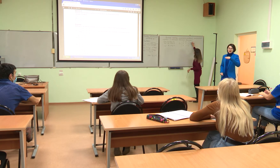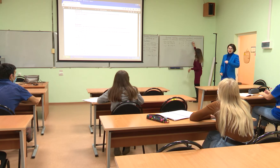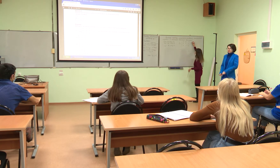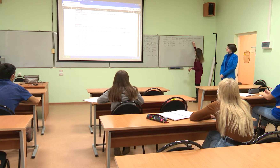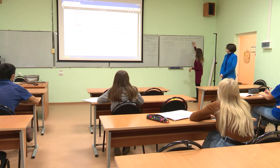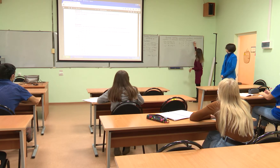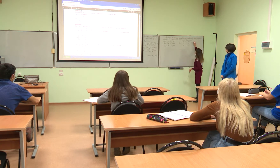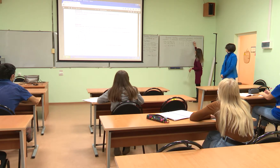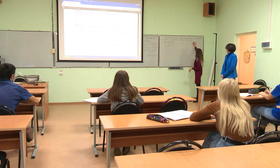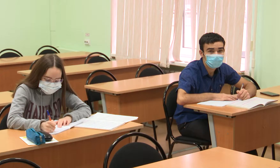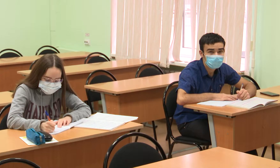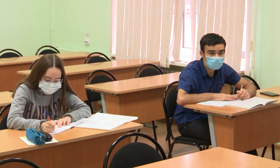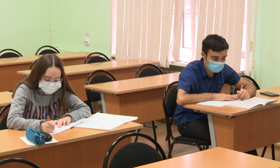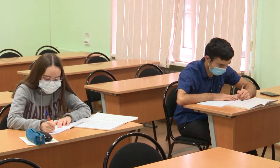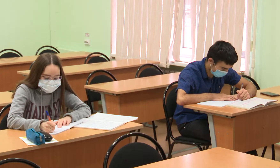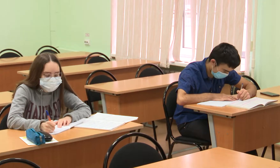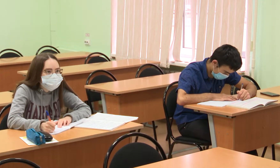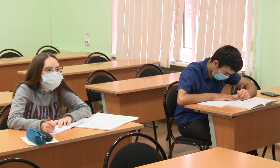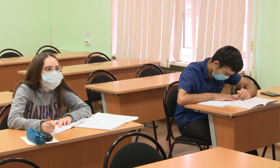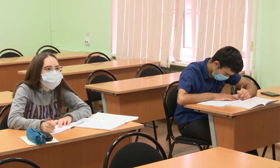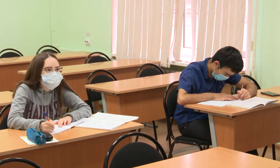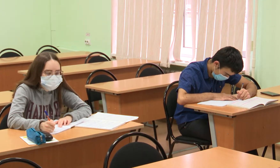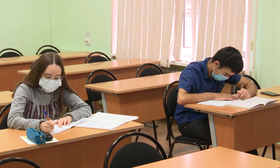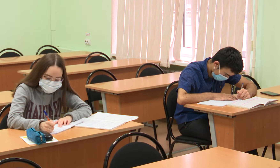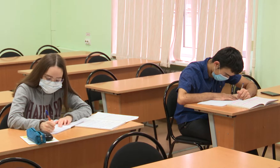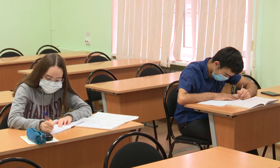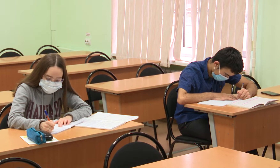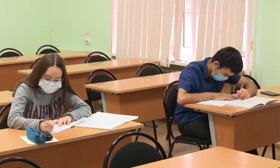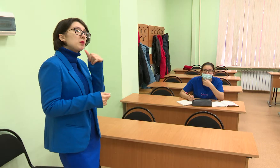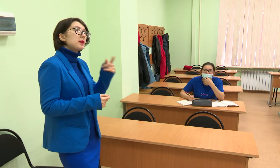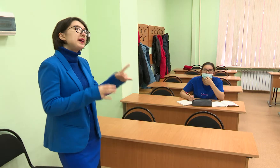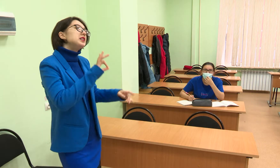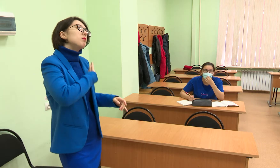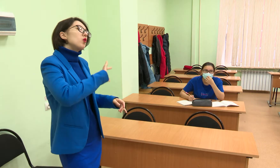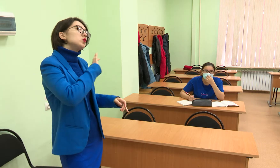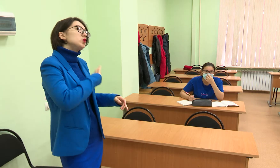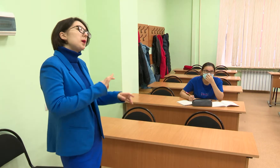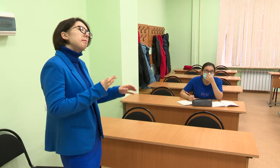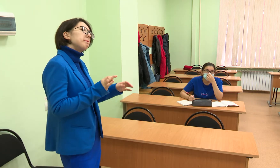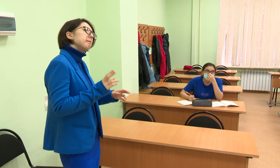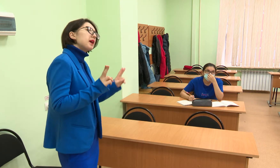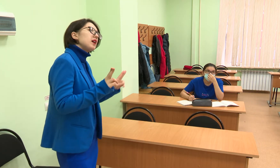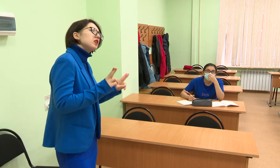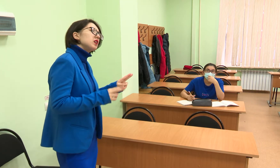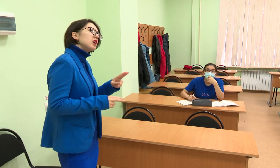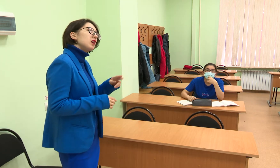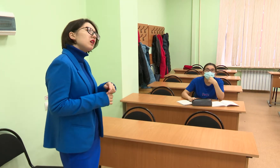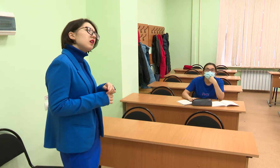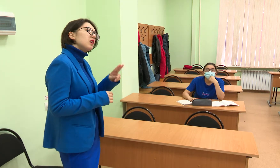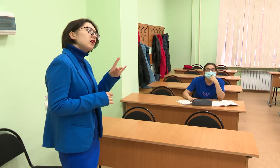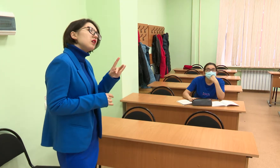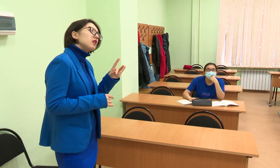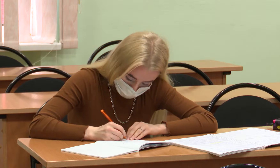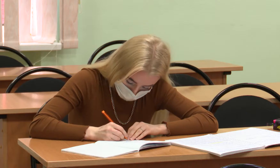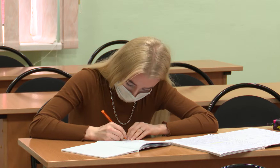ЖГТУ глухие. Им изучать науки труднее. Сначала смотреть и вникать в жесты, потом записывать. Вместе с ними предметы